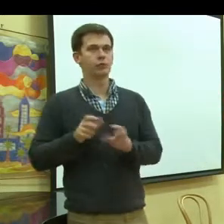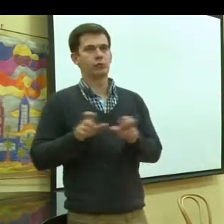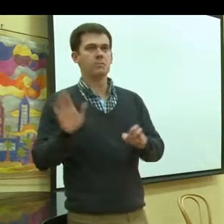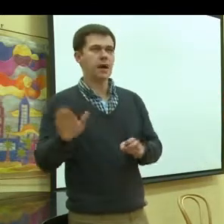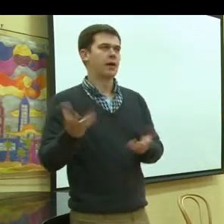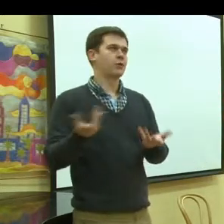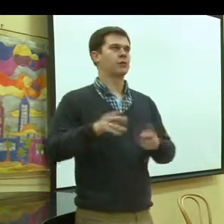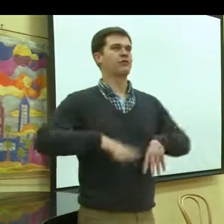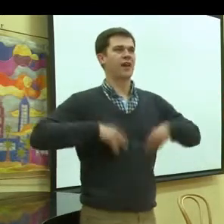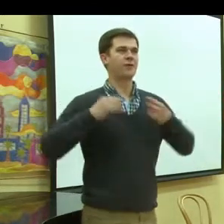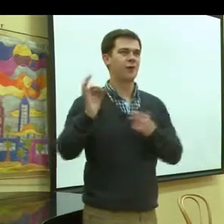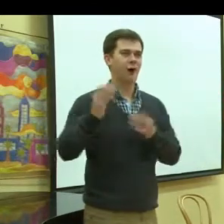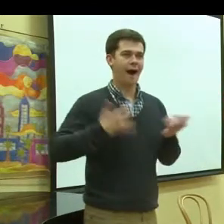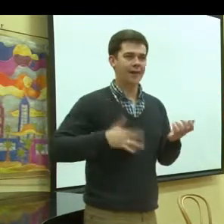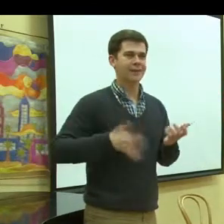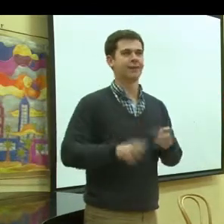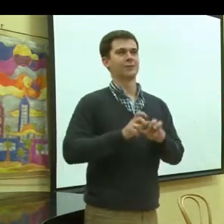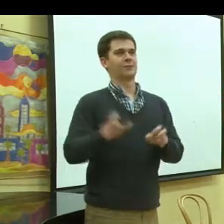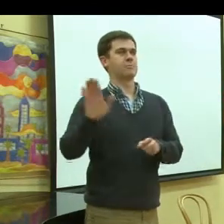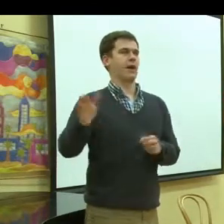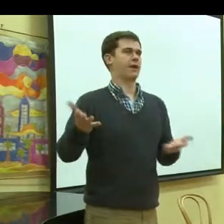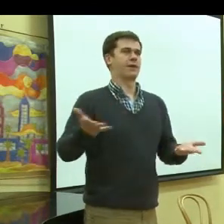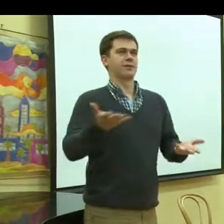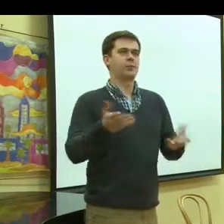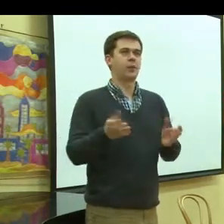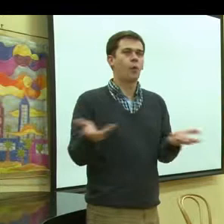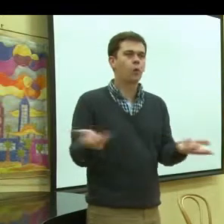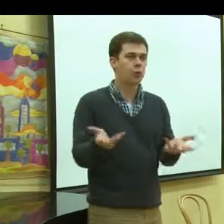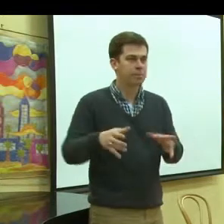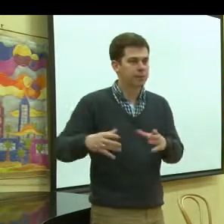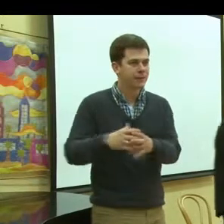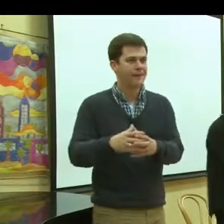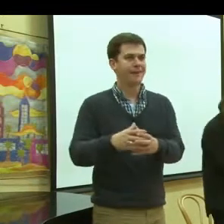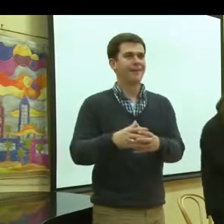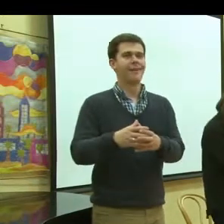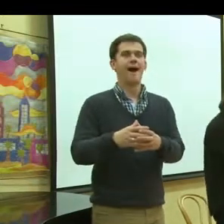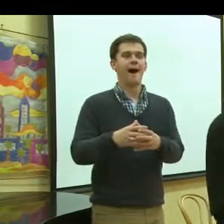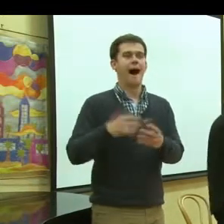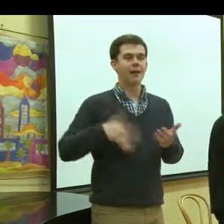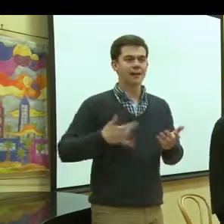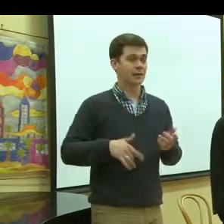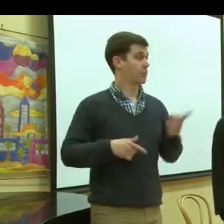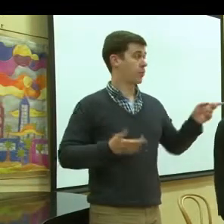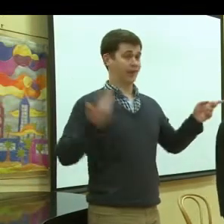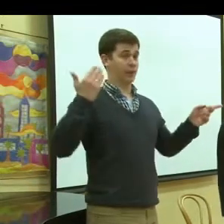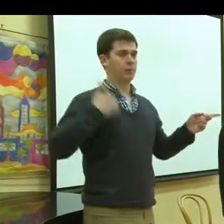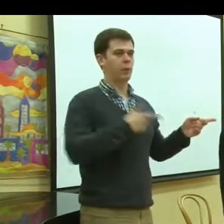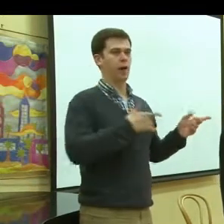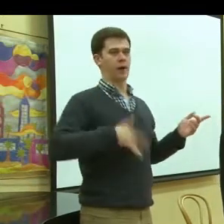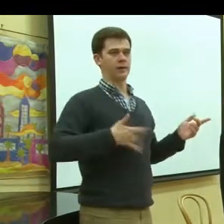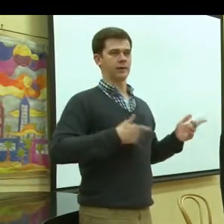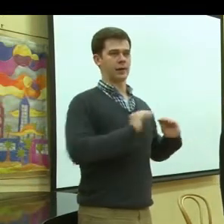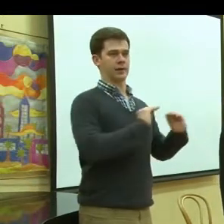fiesty, jakieś imprezy, dużo was jest? No bo tu właśnie rozmawiałem z Christianem, że miałem nauczyciela